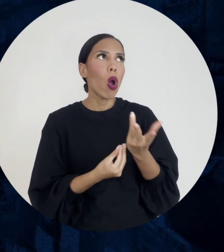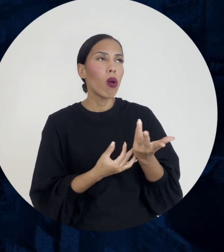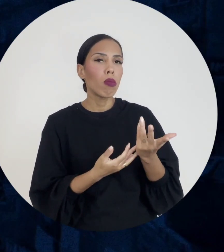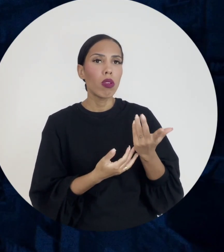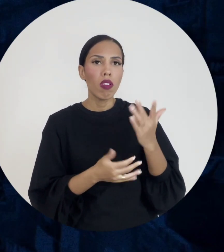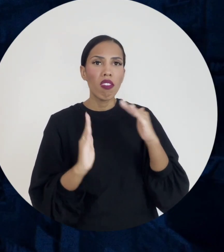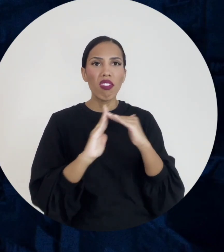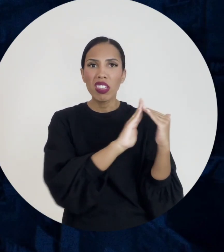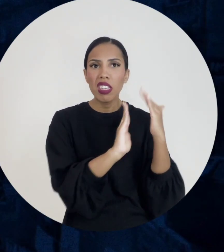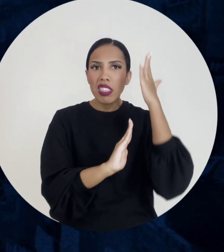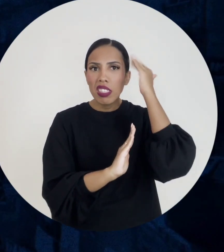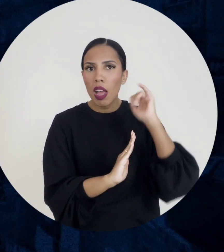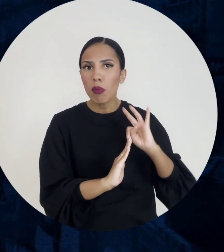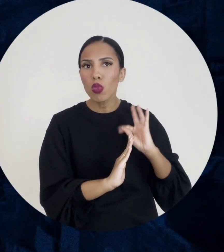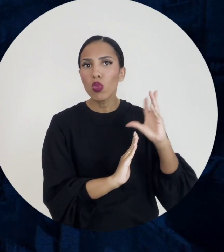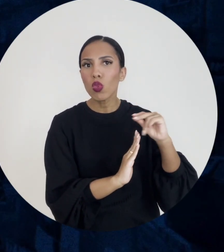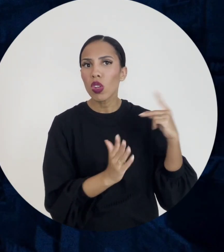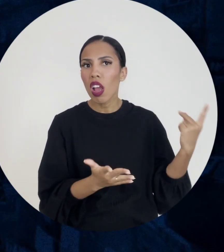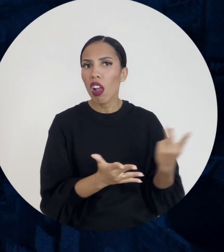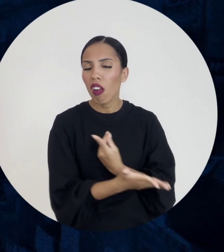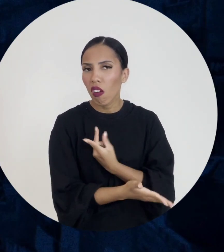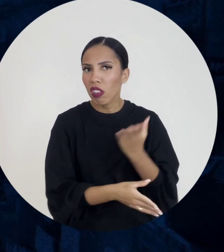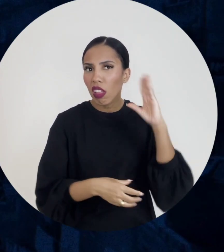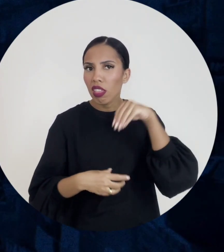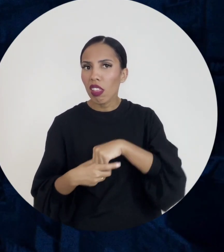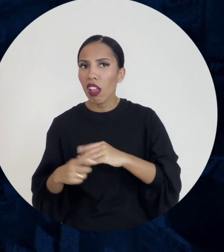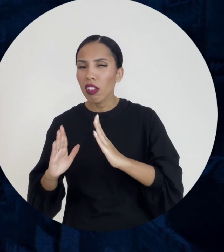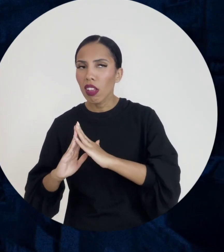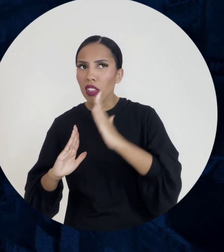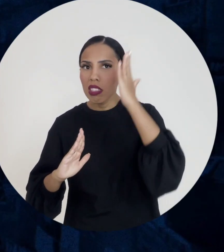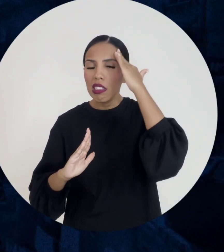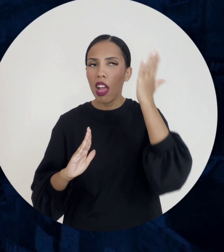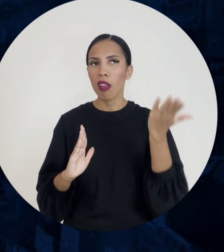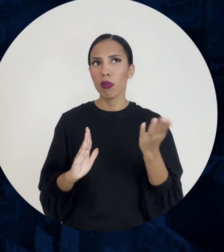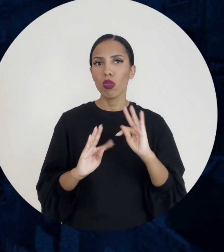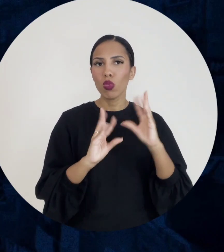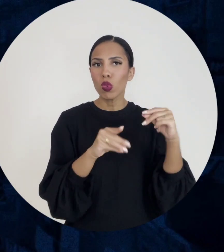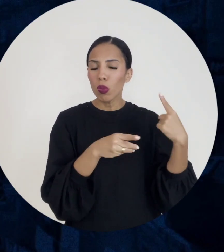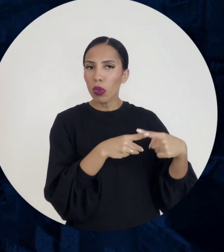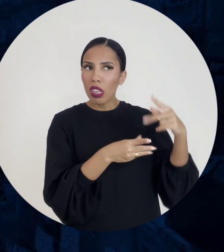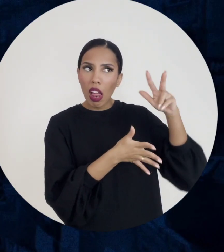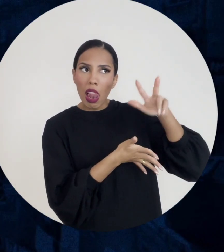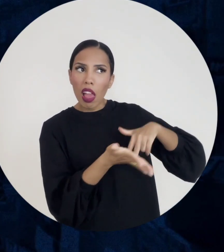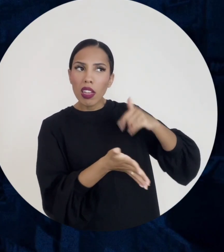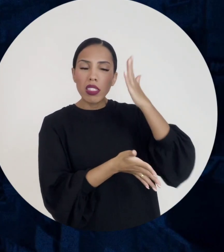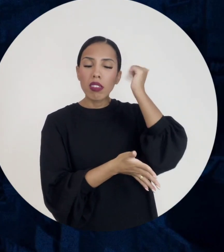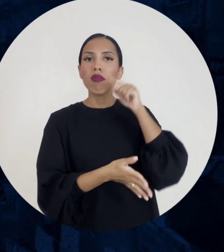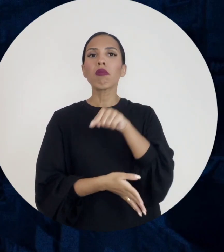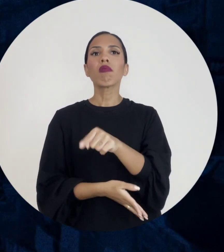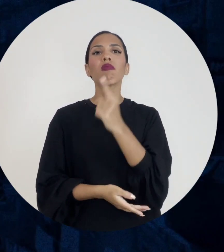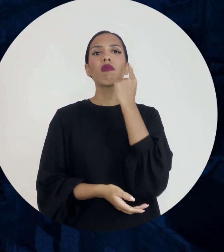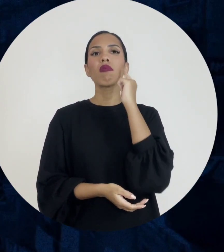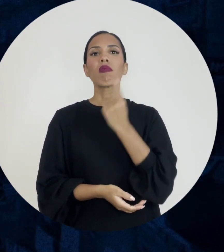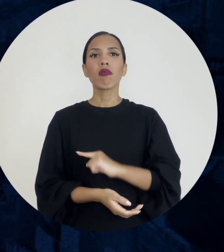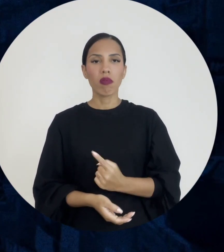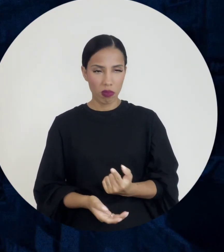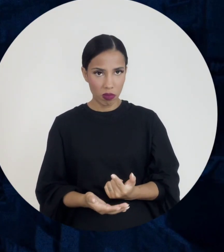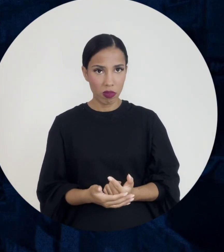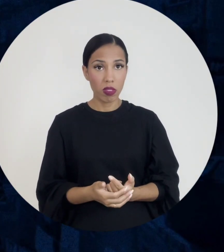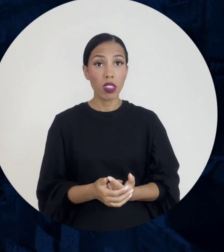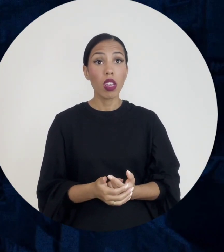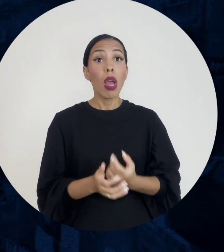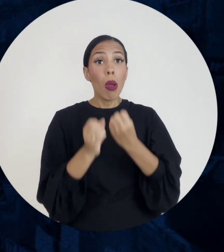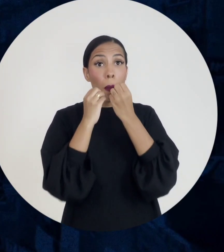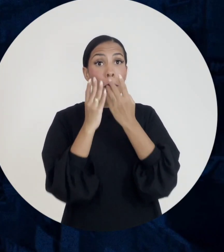Exatamente. Mas assim, o bom é que isso serviu mais na frente para algo mais, né? Né, e eu gostava de estudar. Meus